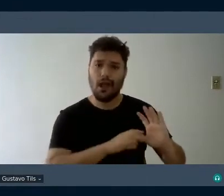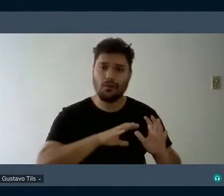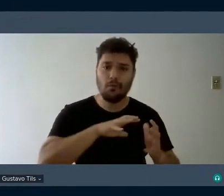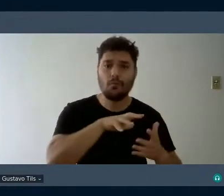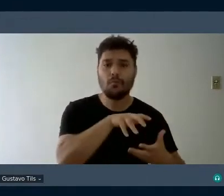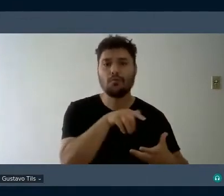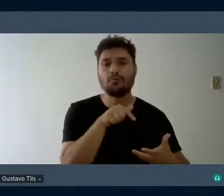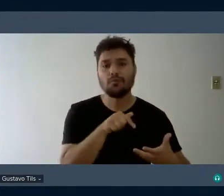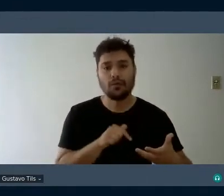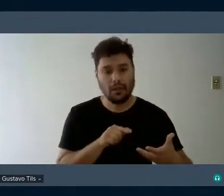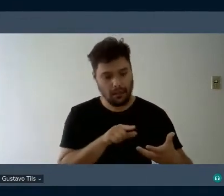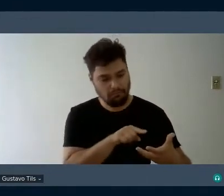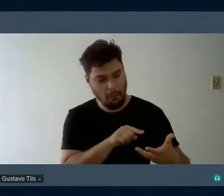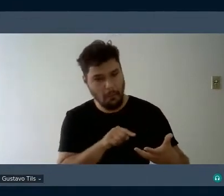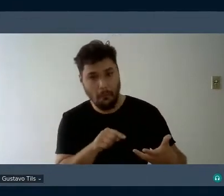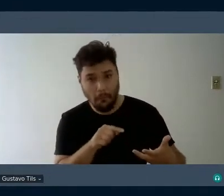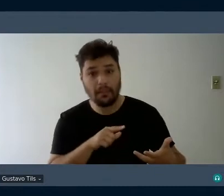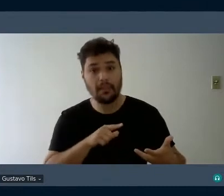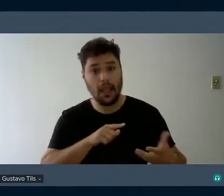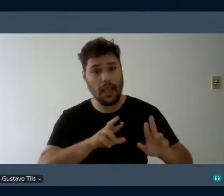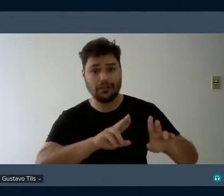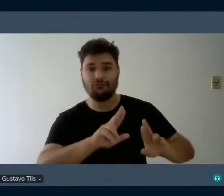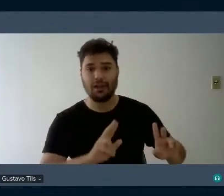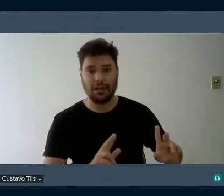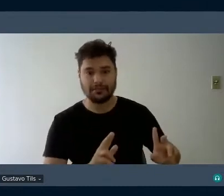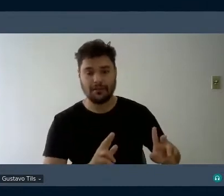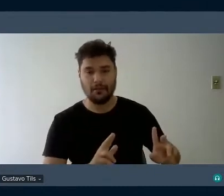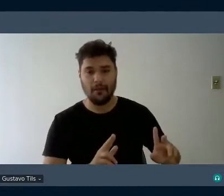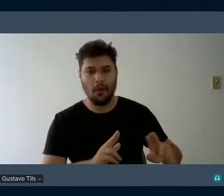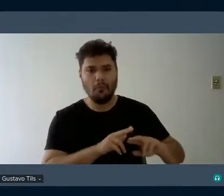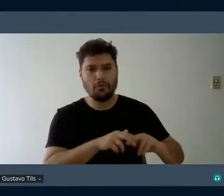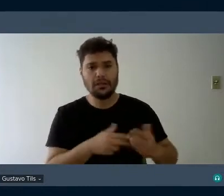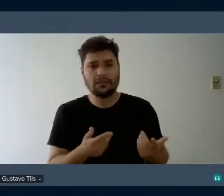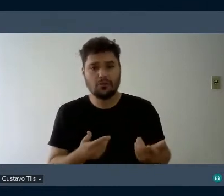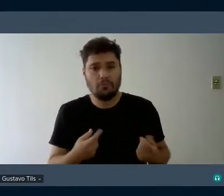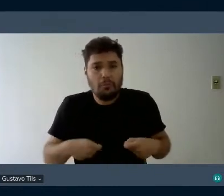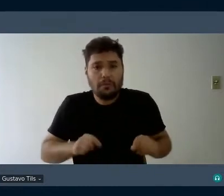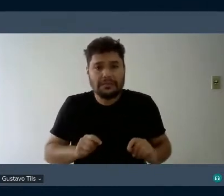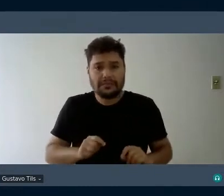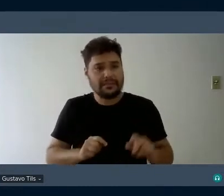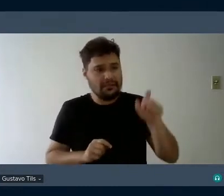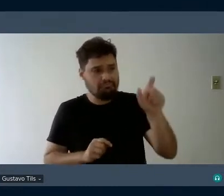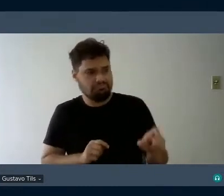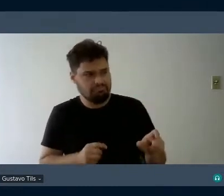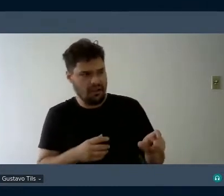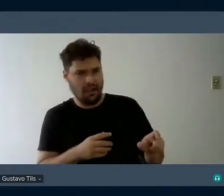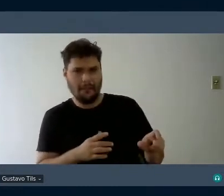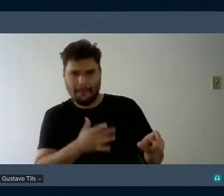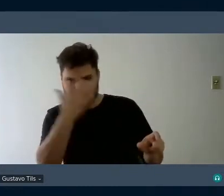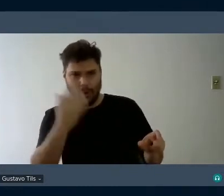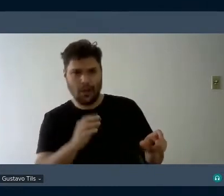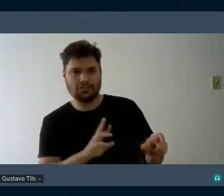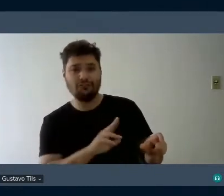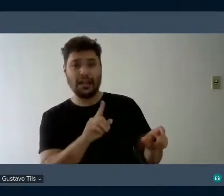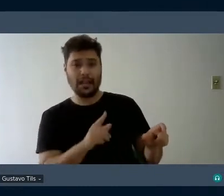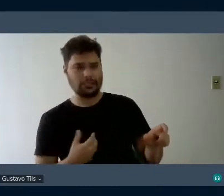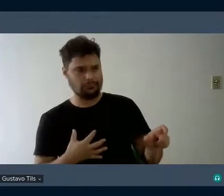e que, por isso mesmo, não deveria haver o estranhamento do que é o mais corriqueiro, o mais normal. Há